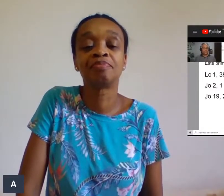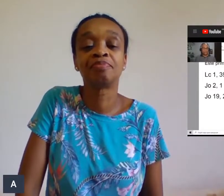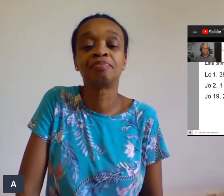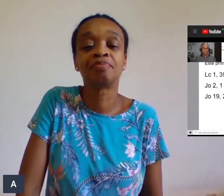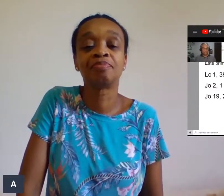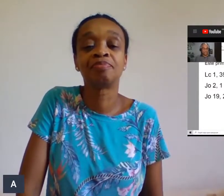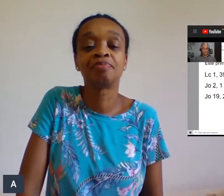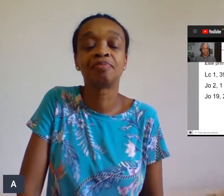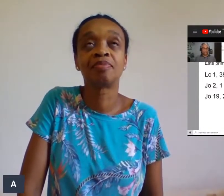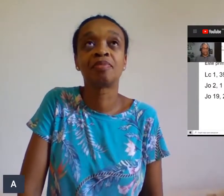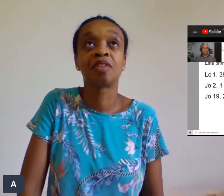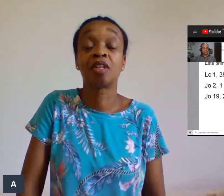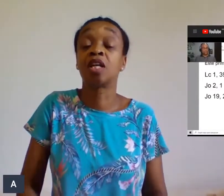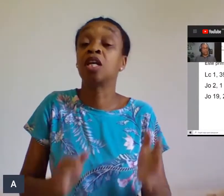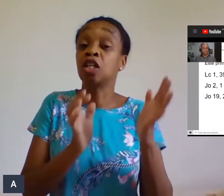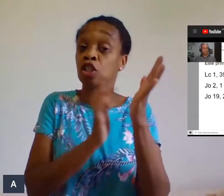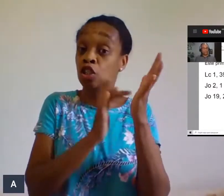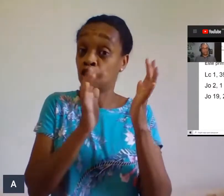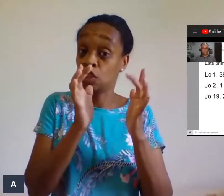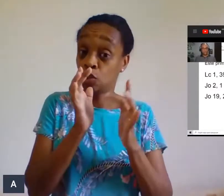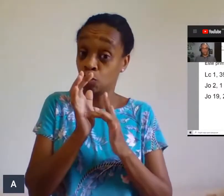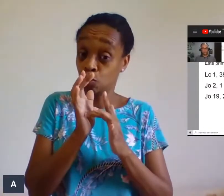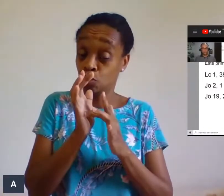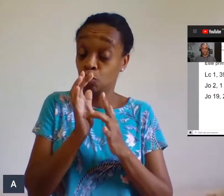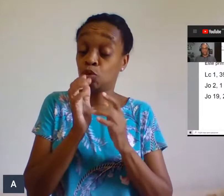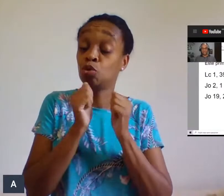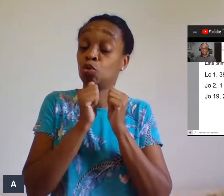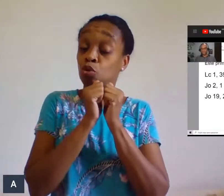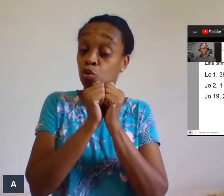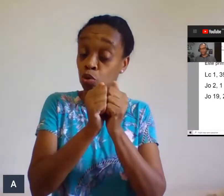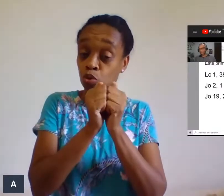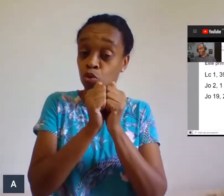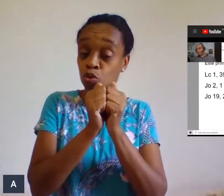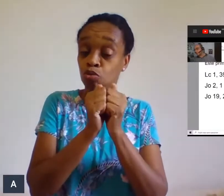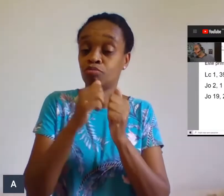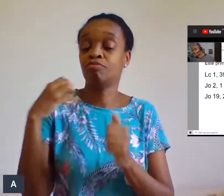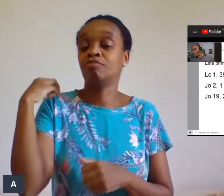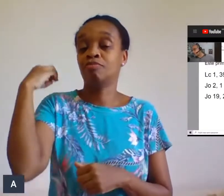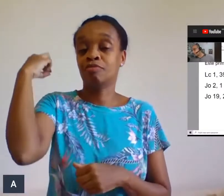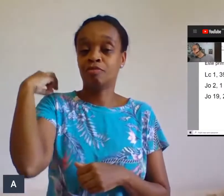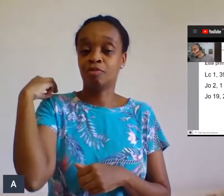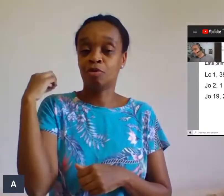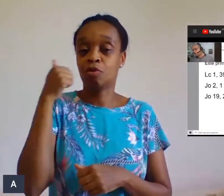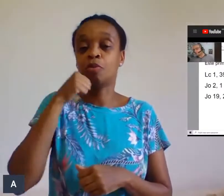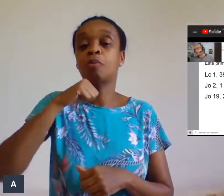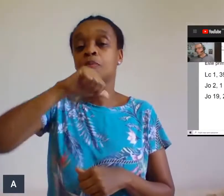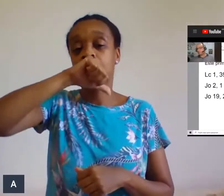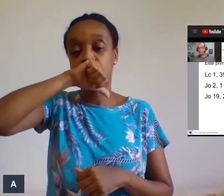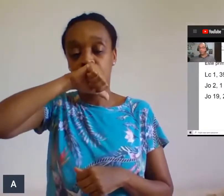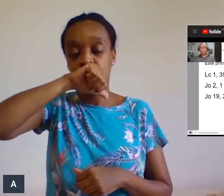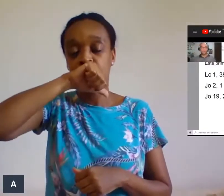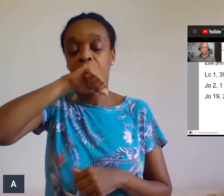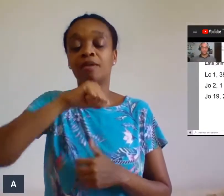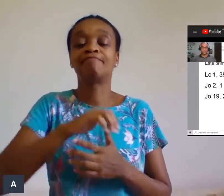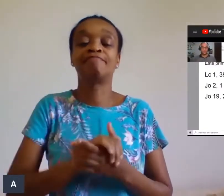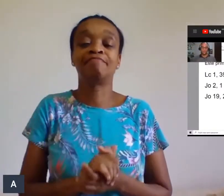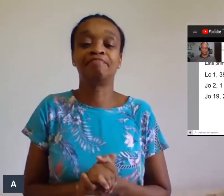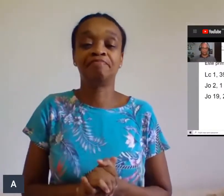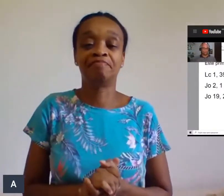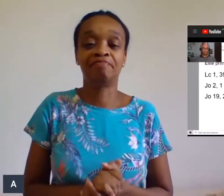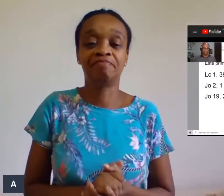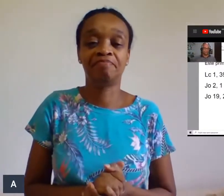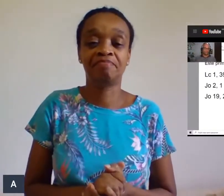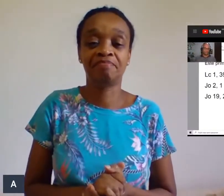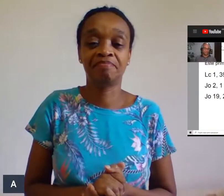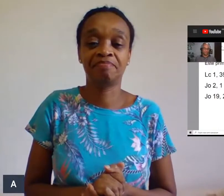O tema é Jesus e sua mãe. Já começa aí. Deixa eu só pôr o carregador aqui no computador um